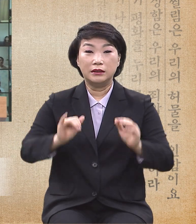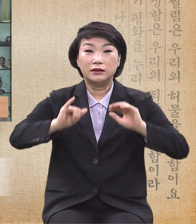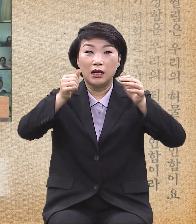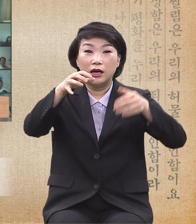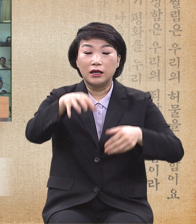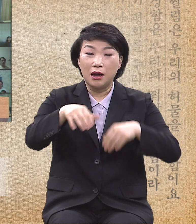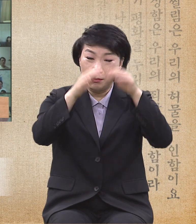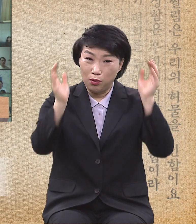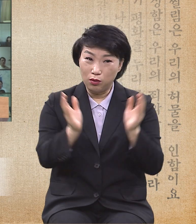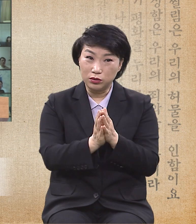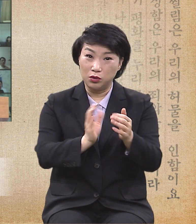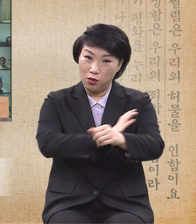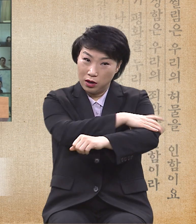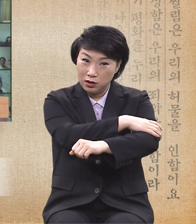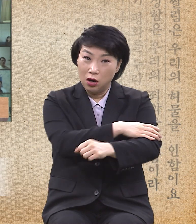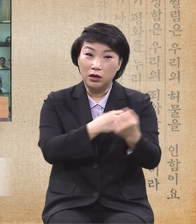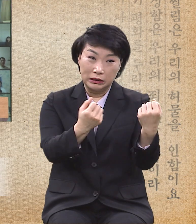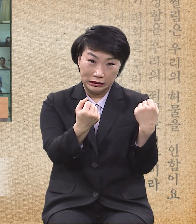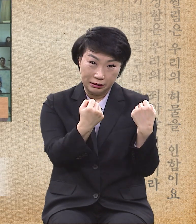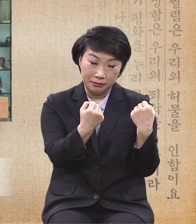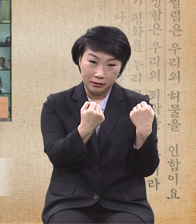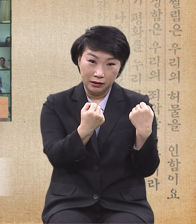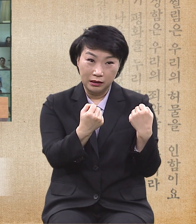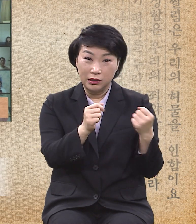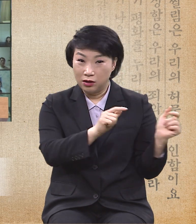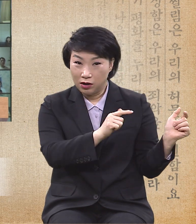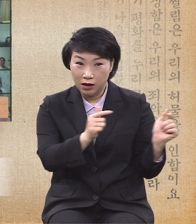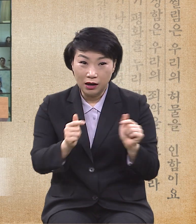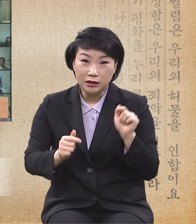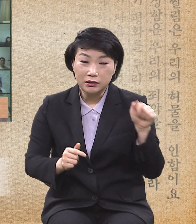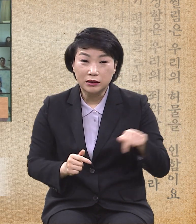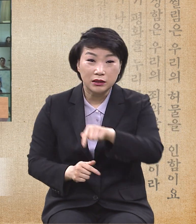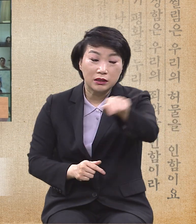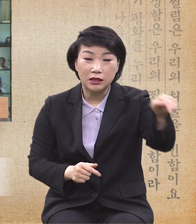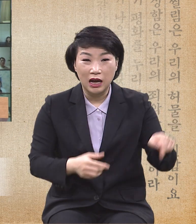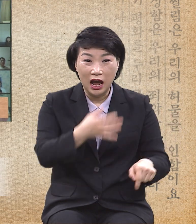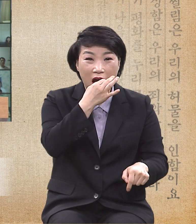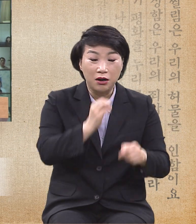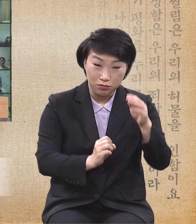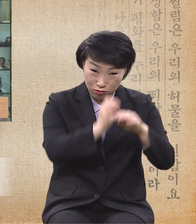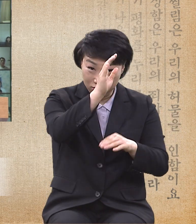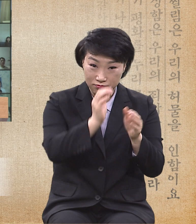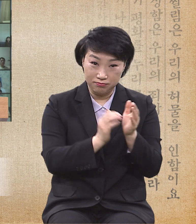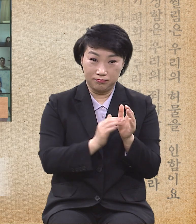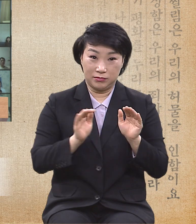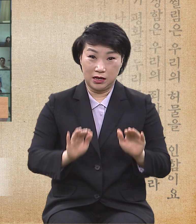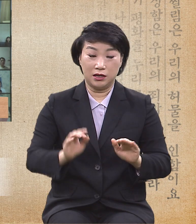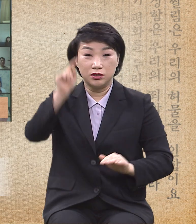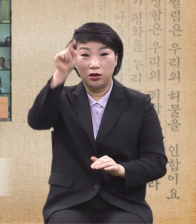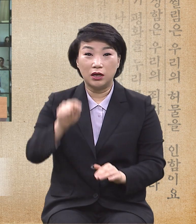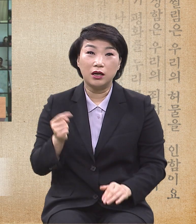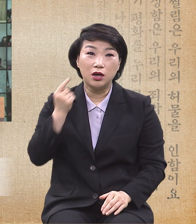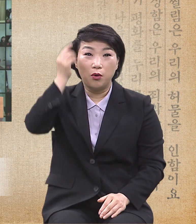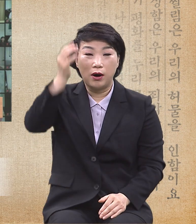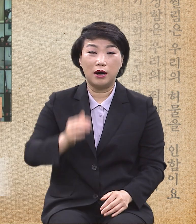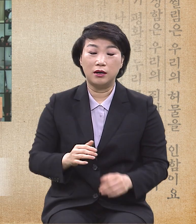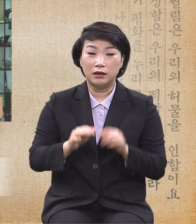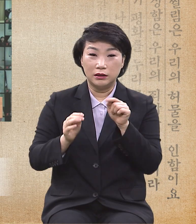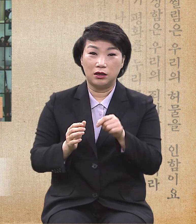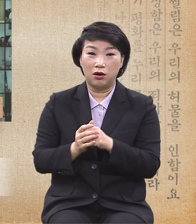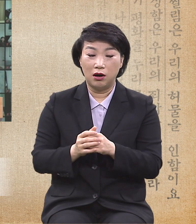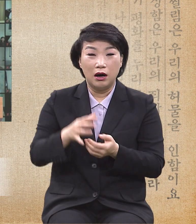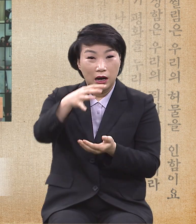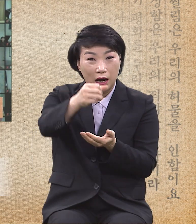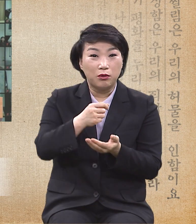세상의 모든 권력과 힘과 그런 자기 욕심을 초월하고 천하 영광을 소유하겠다는